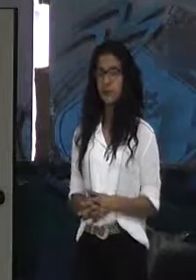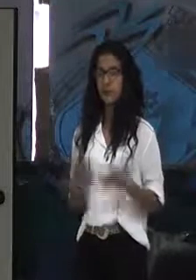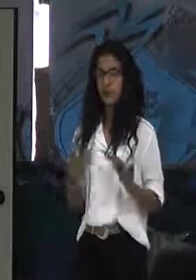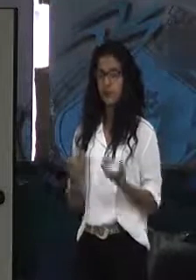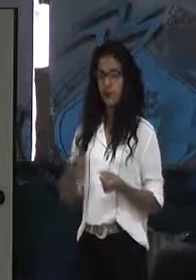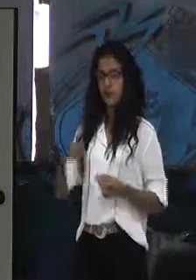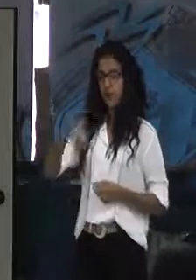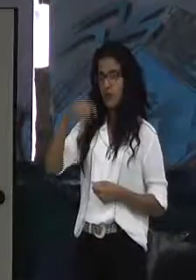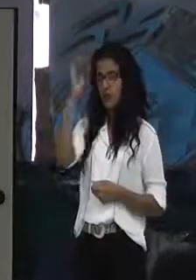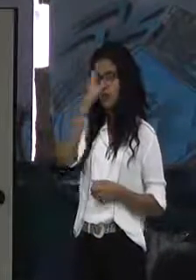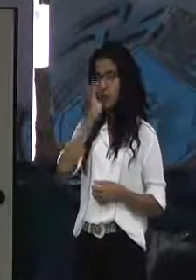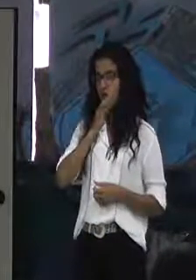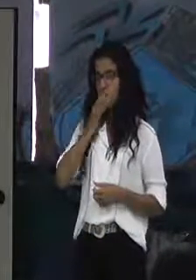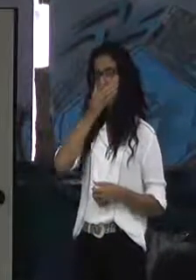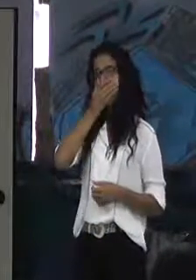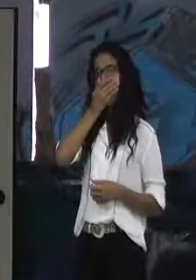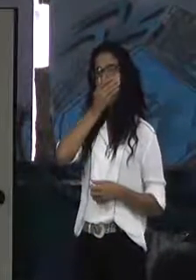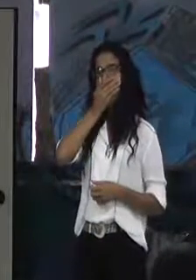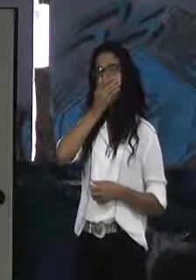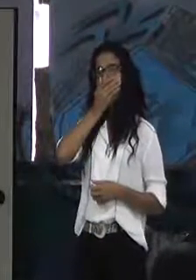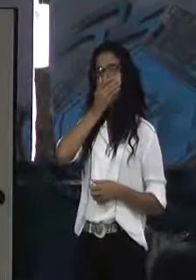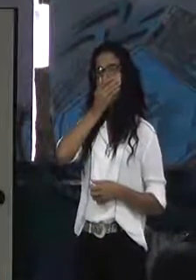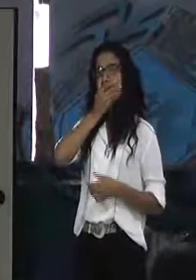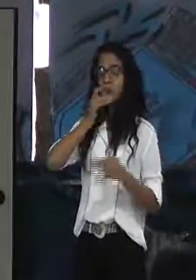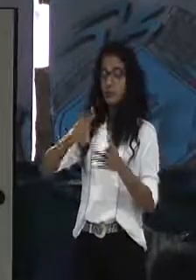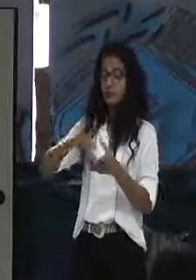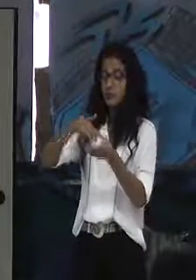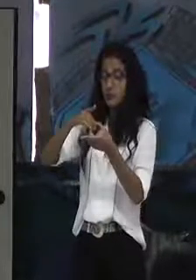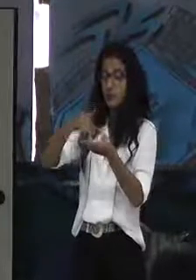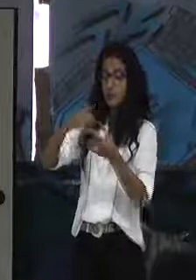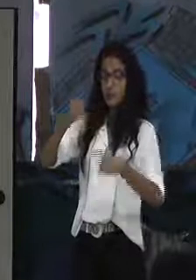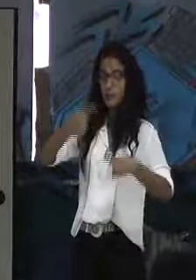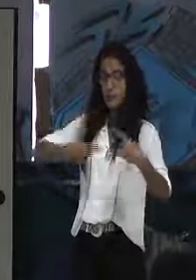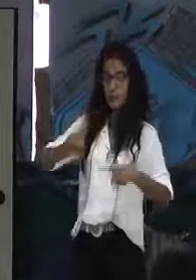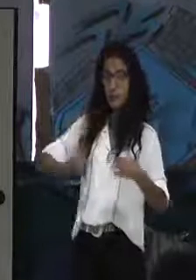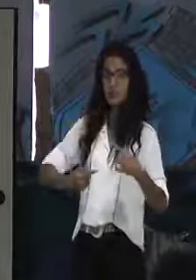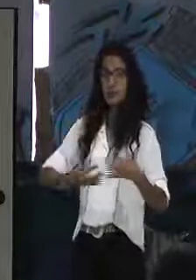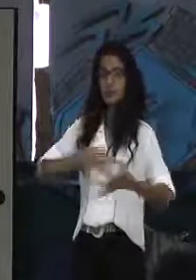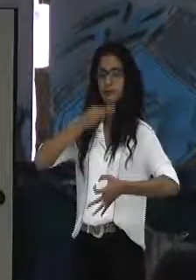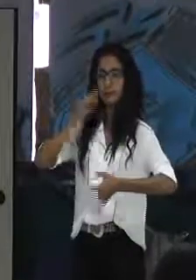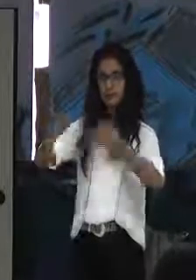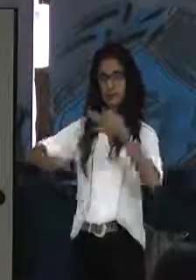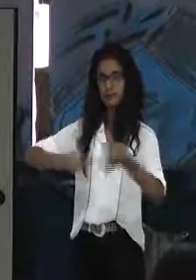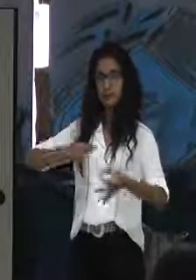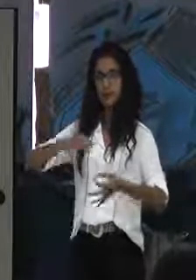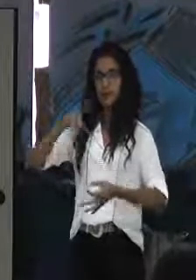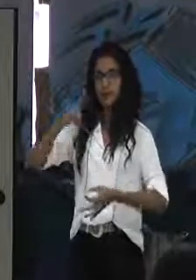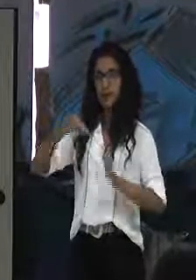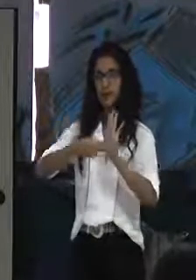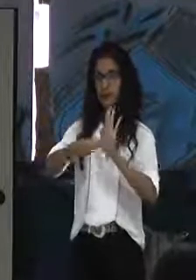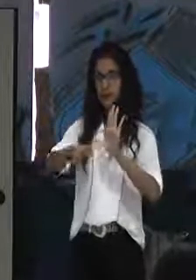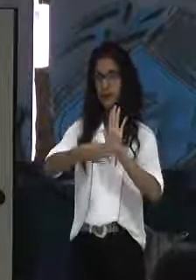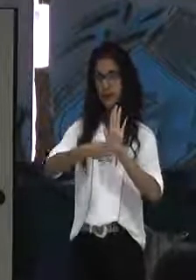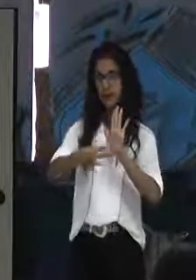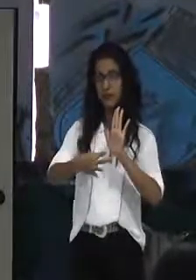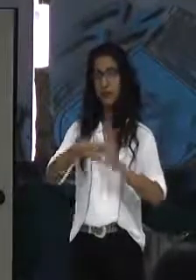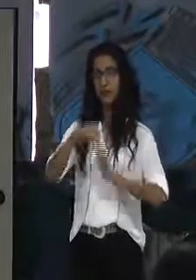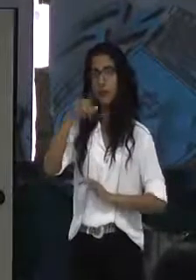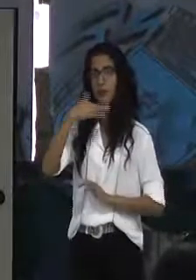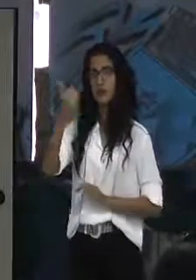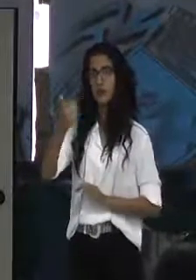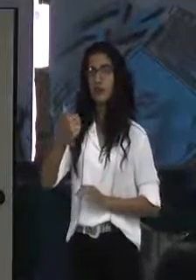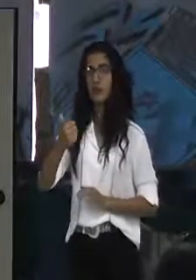Brasil a democracia participativa, porque me parece que a democracia representativa nos